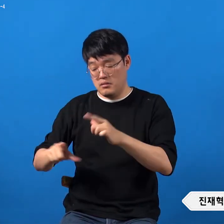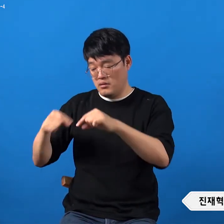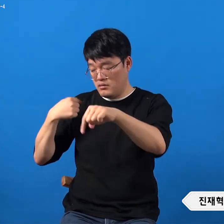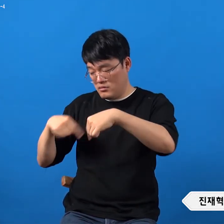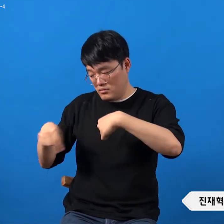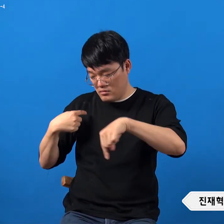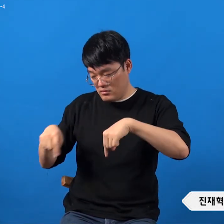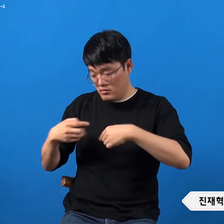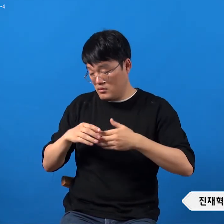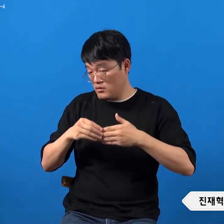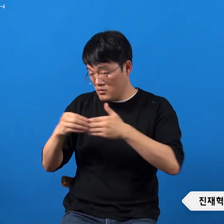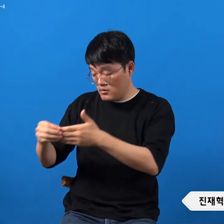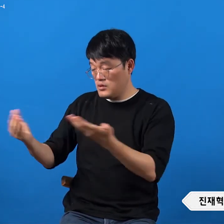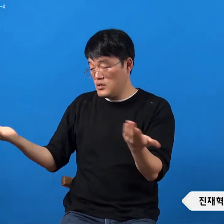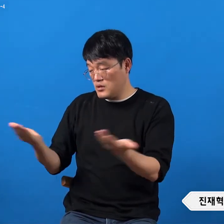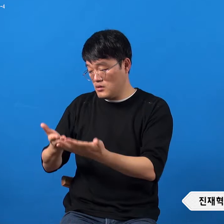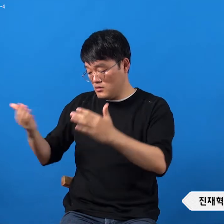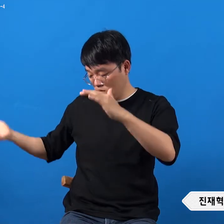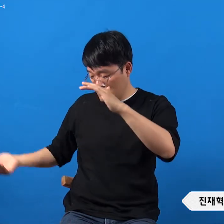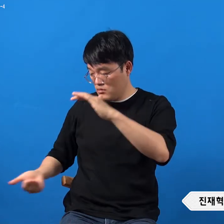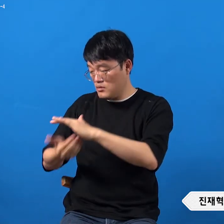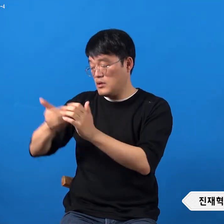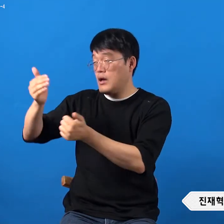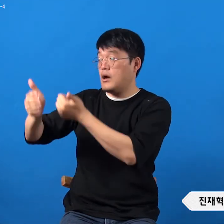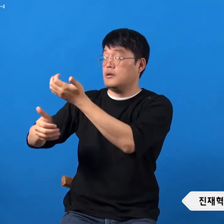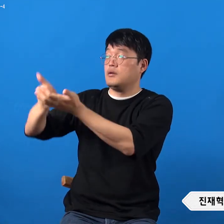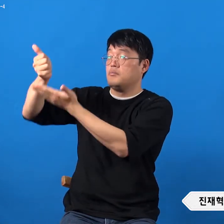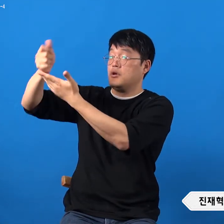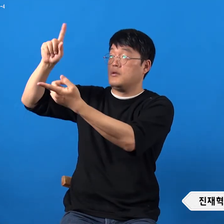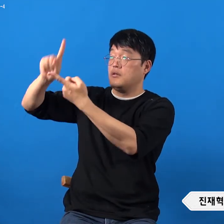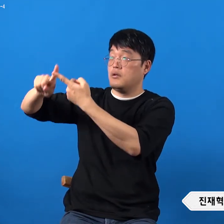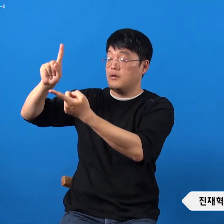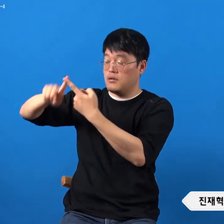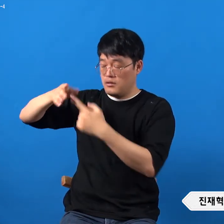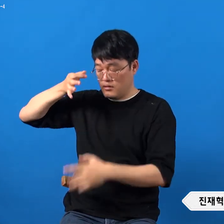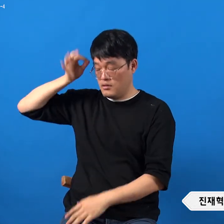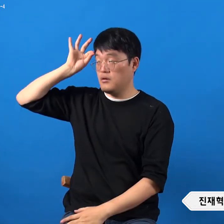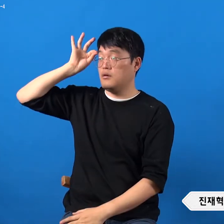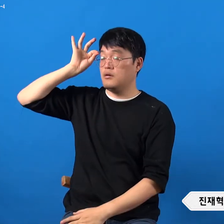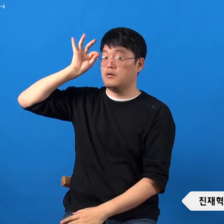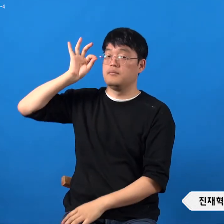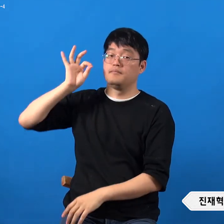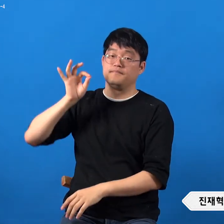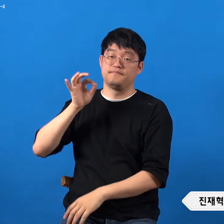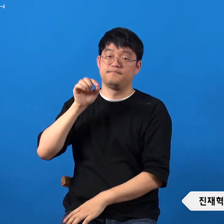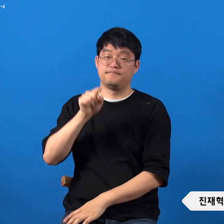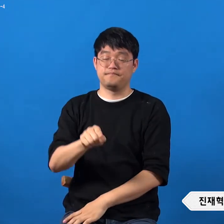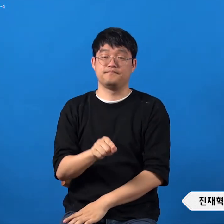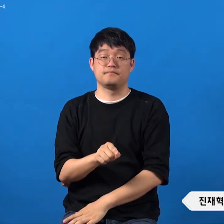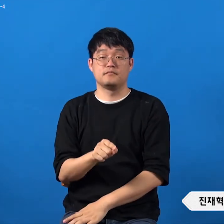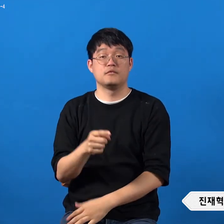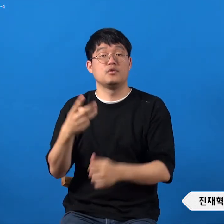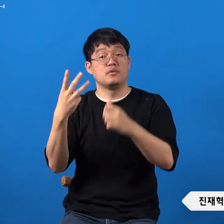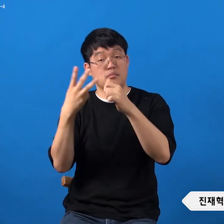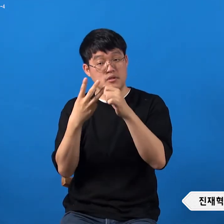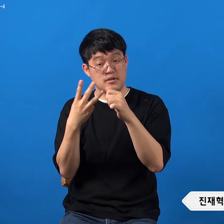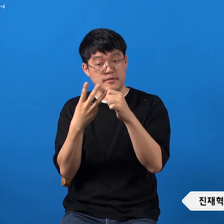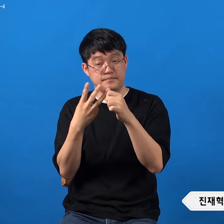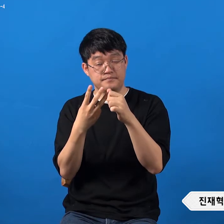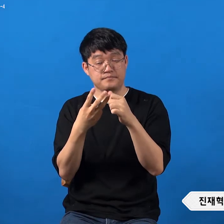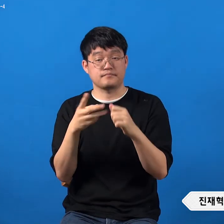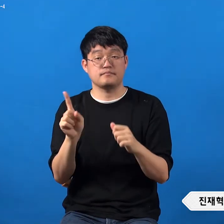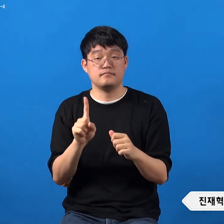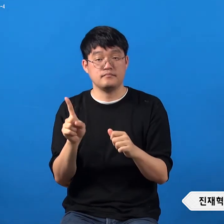가능케 하시고 그 일을 이루어내시는 하나님에 대한 깨달음. 그리고 세